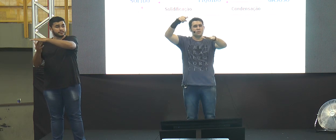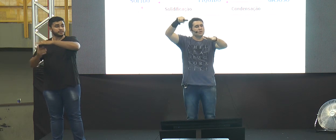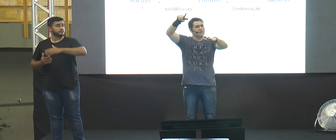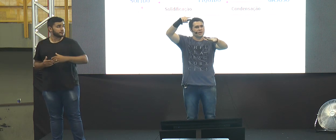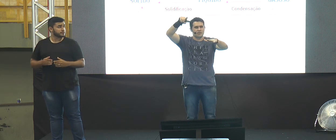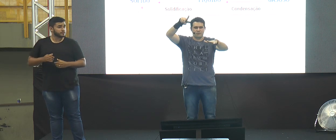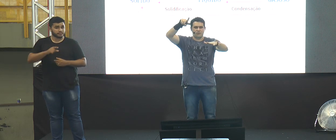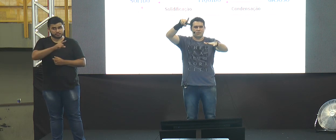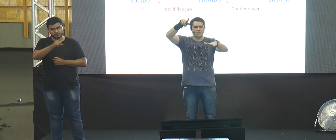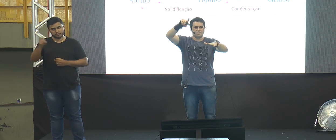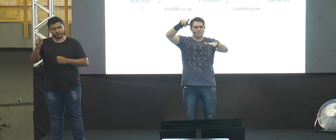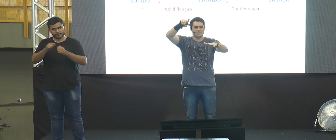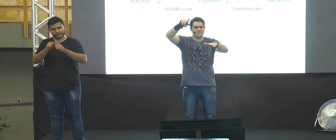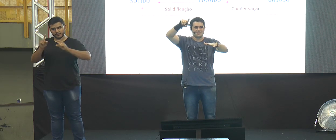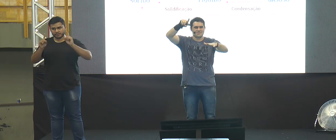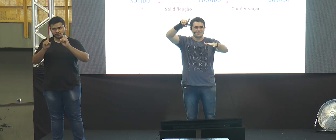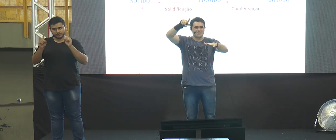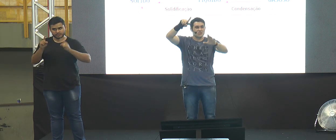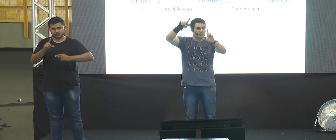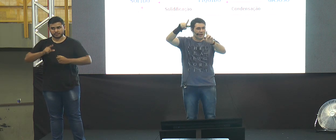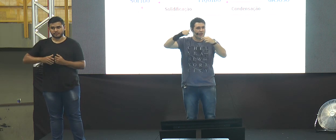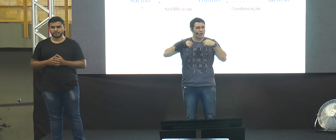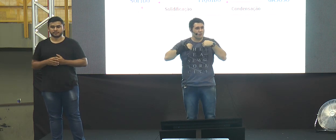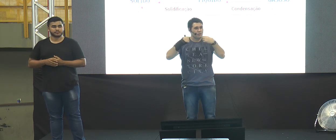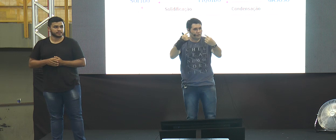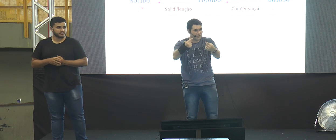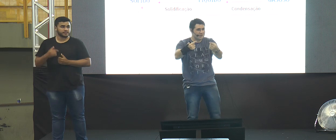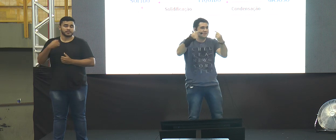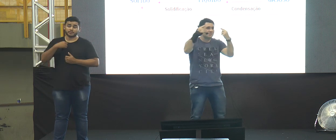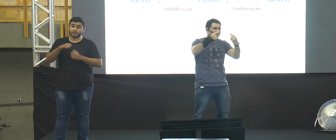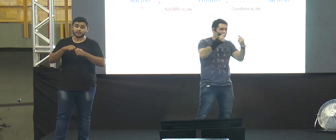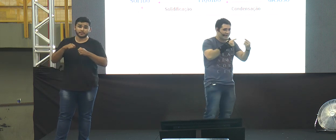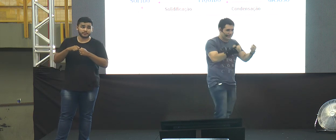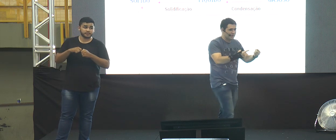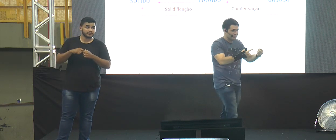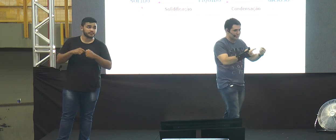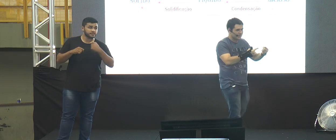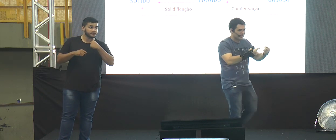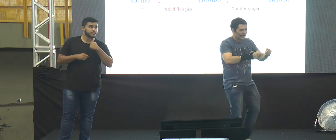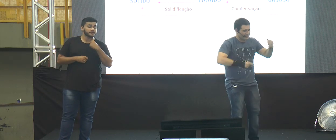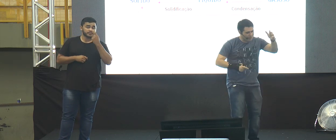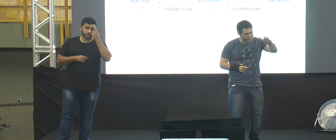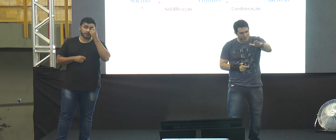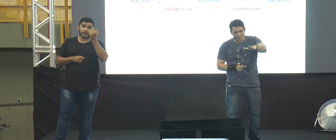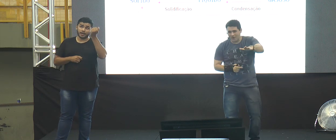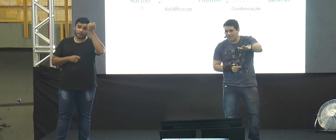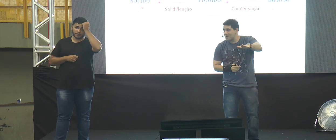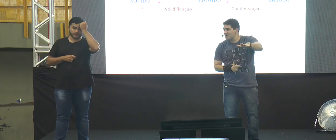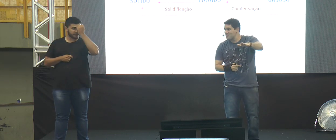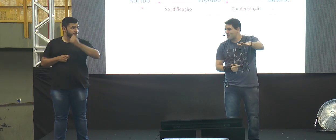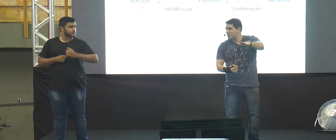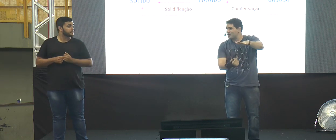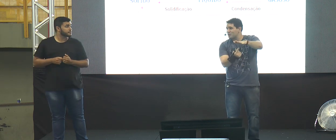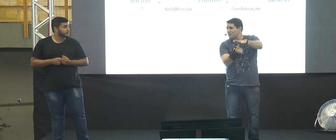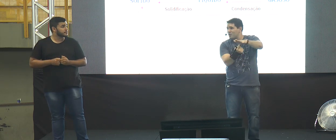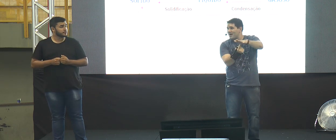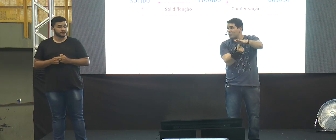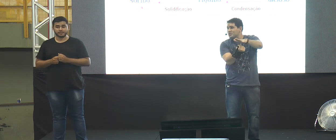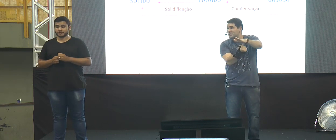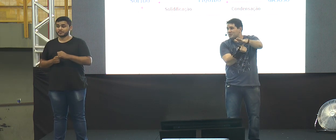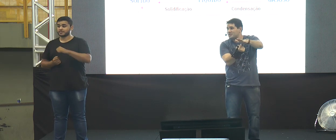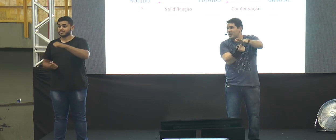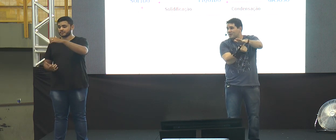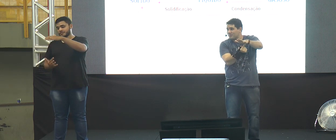Espero que nunca ninguém tenha feito isso. Espero. Eu fiz e me arrependo até hoje. Porque quando eu coloquei a mão, começou a